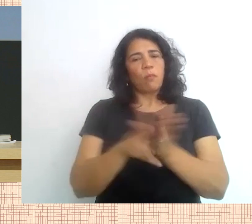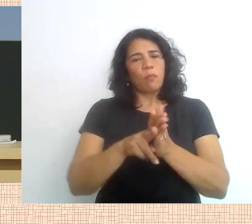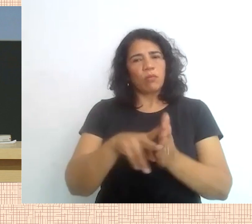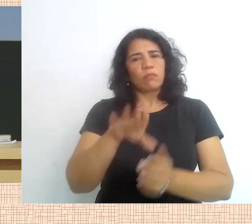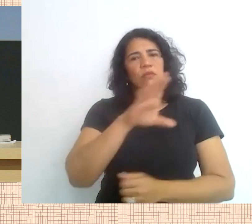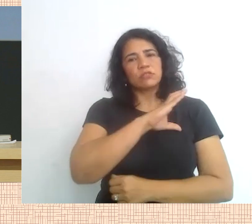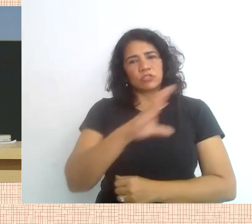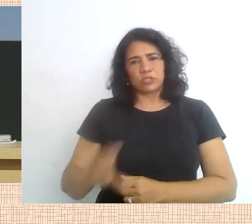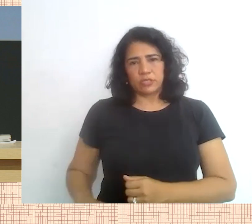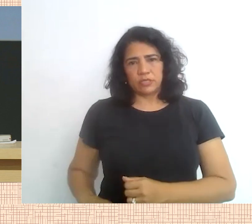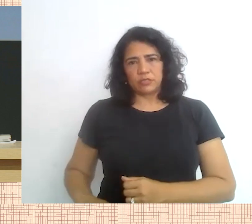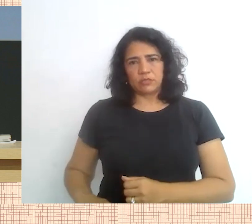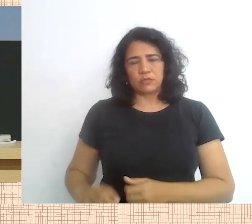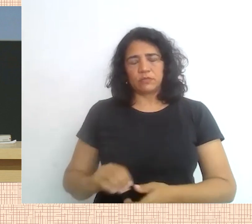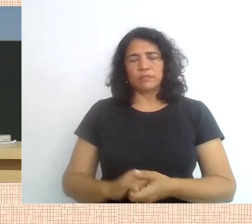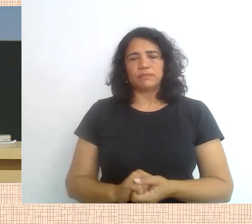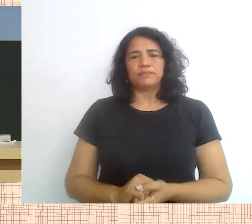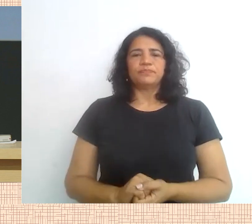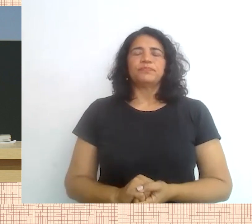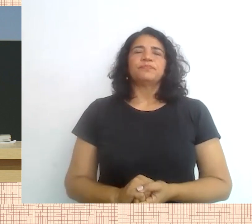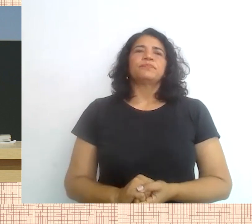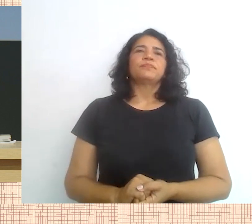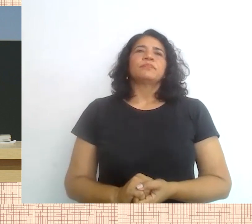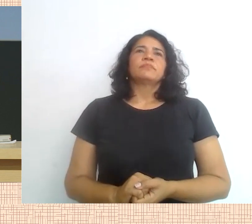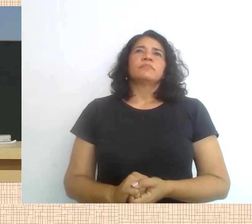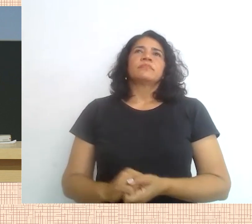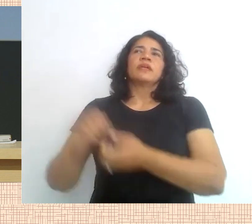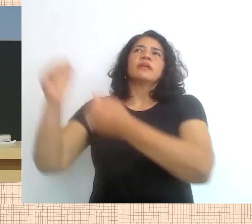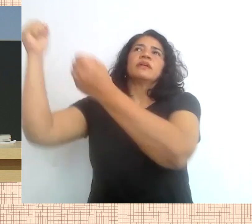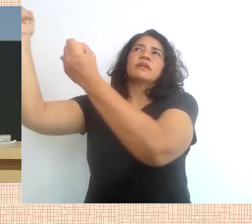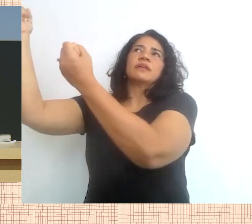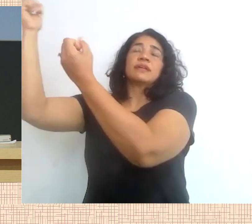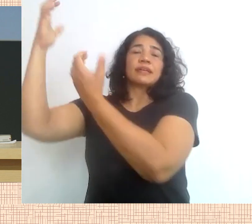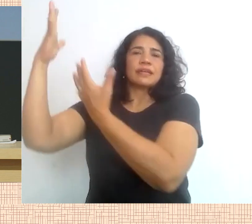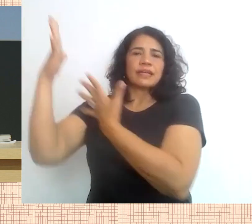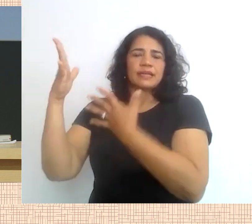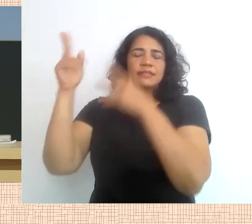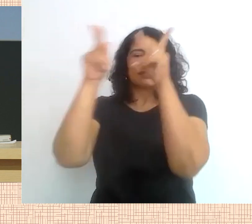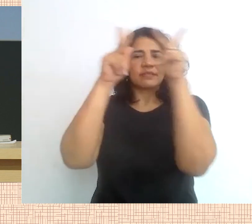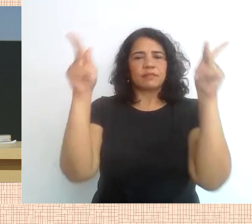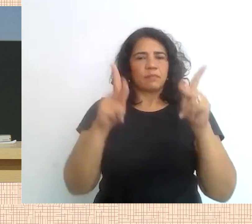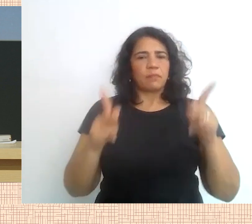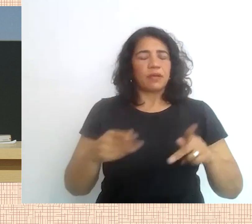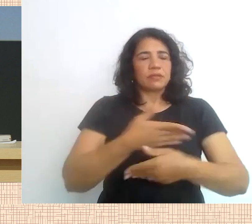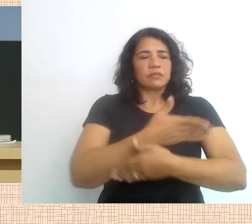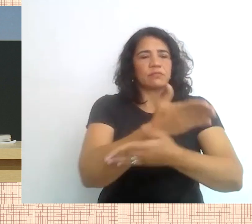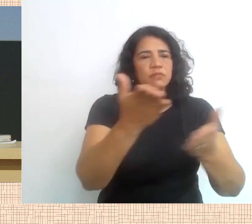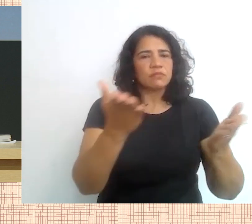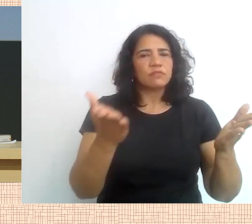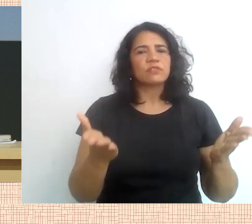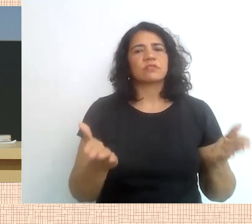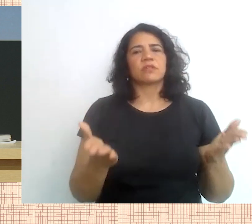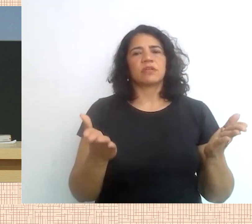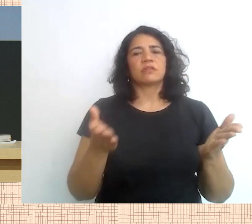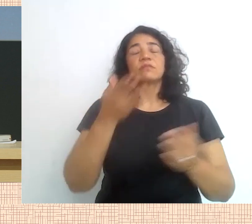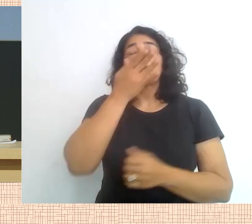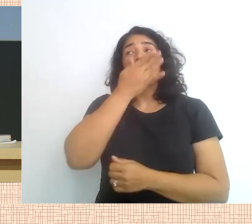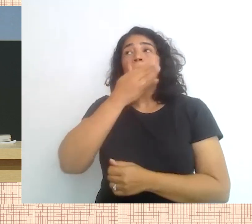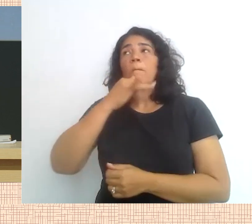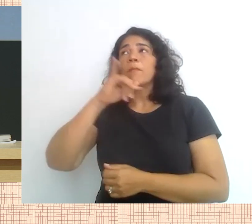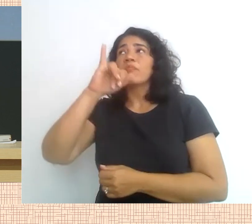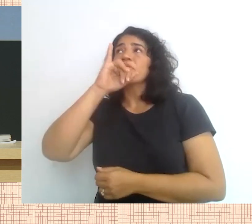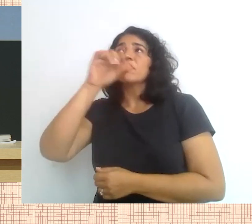E graça e paz a vós outros da parte de Deus nosso Pai. Irmãos, a paz